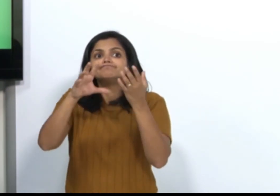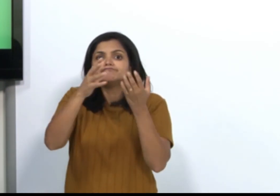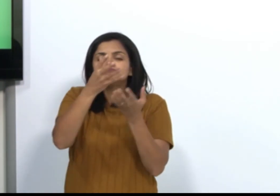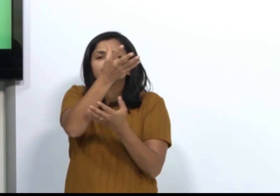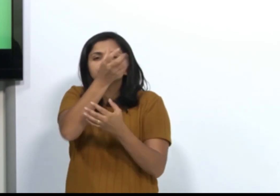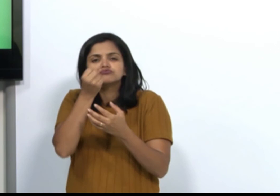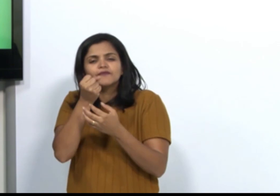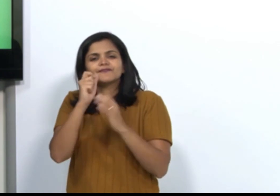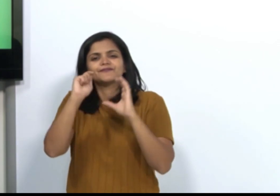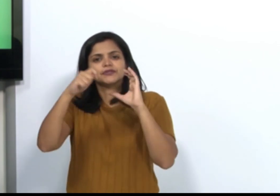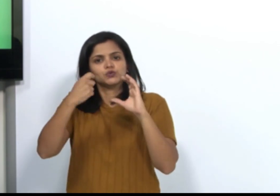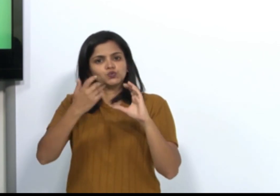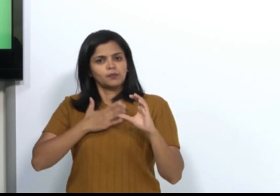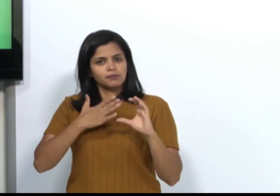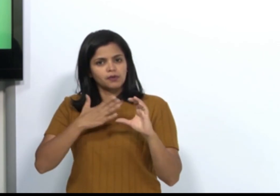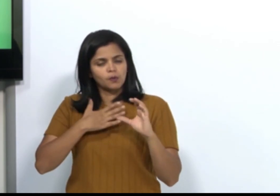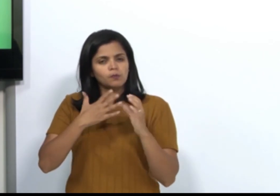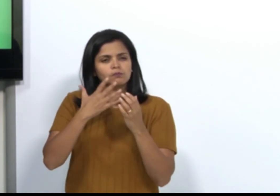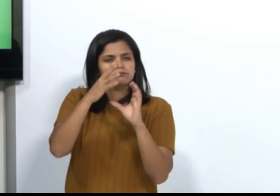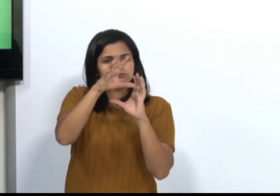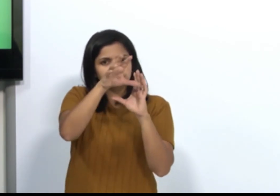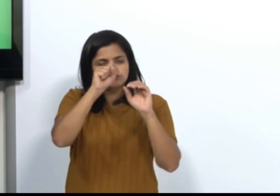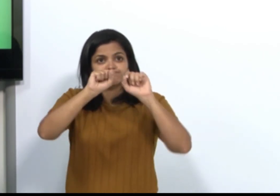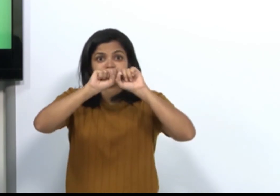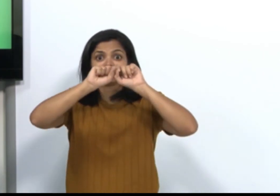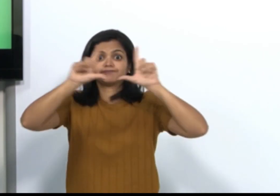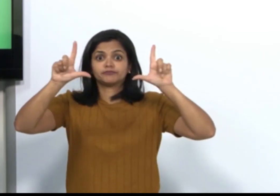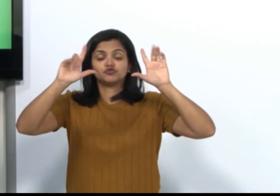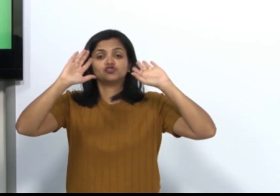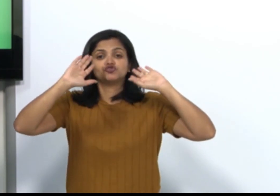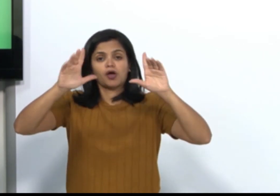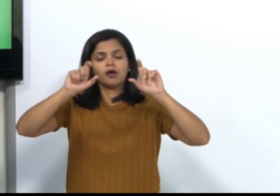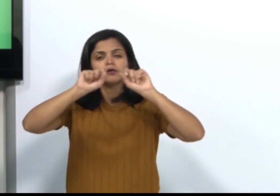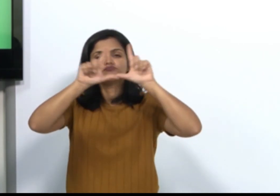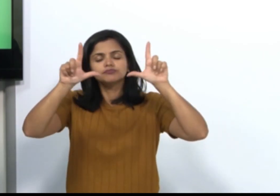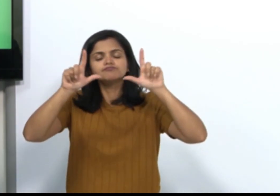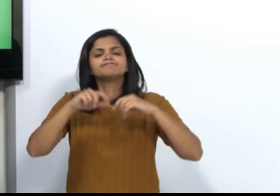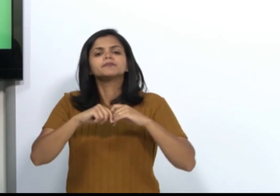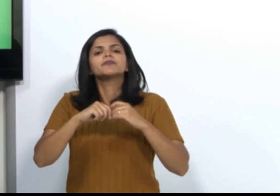Criar trilhas no ELAN, puxar o vídeo.